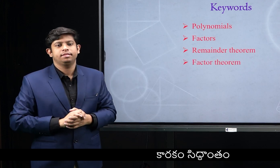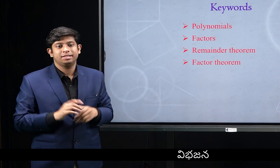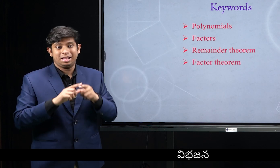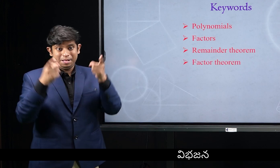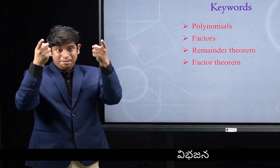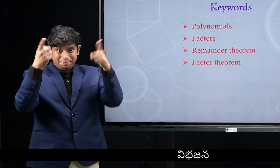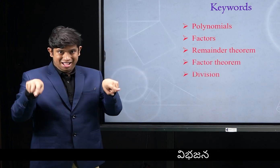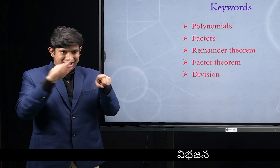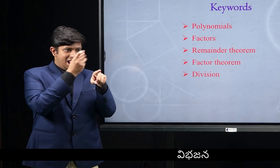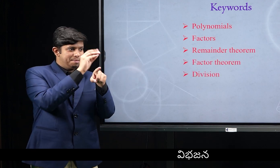విభజన,